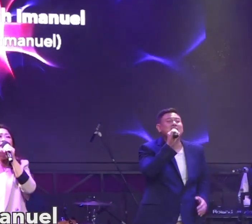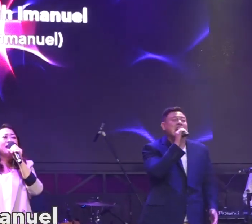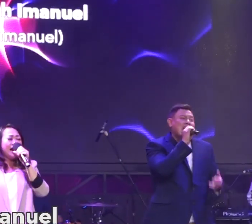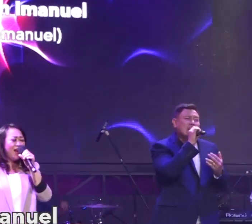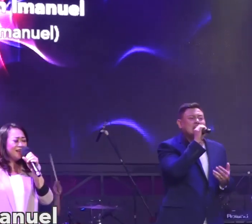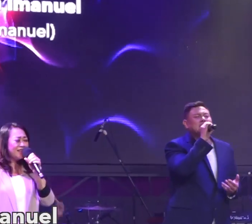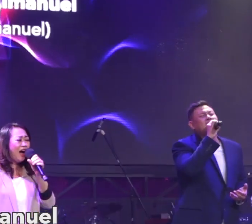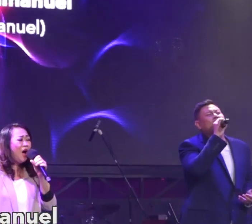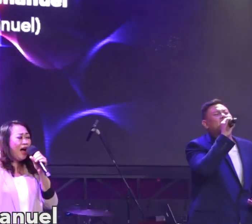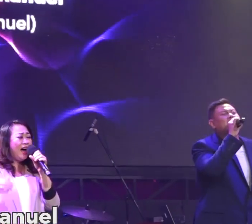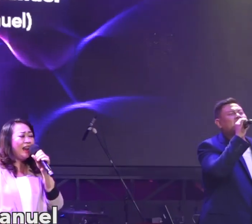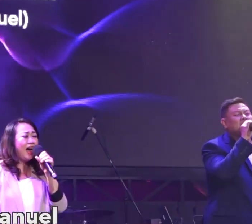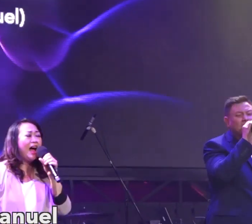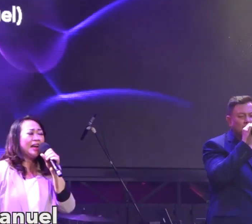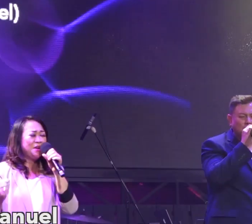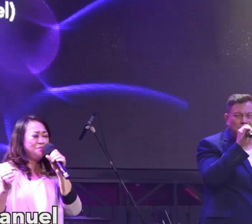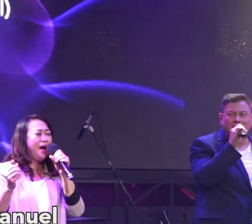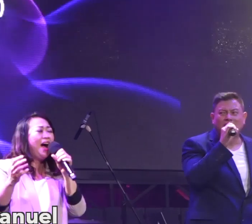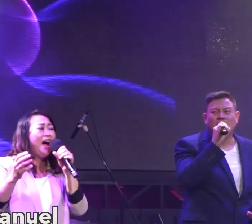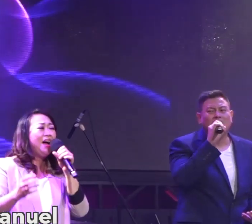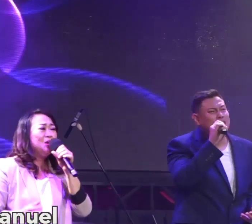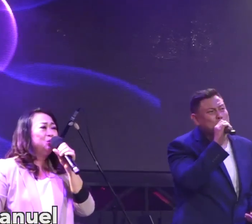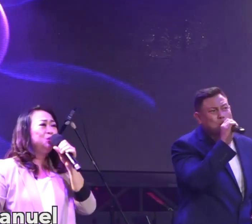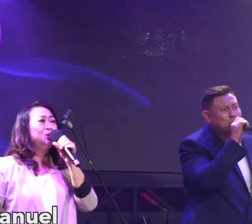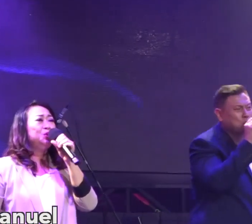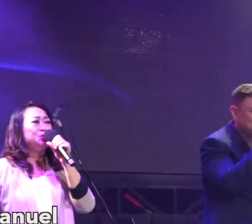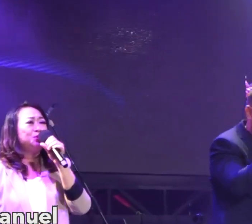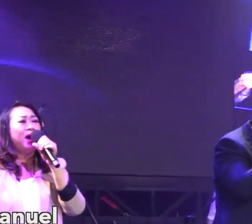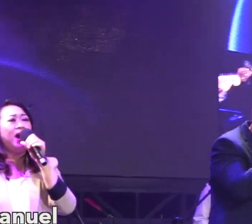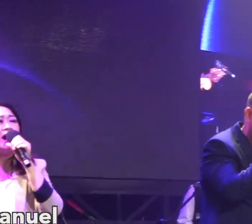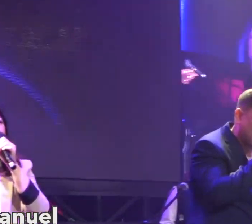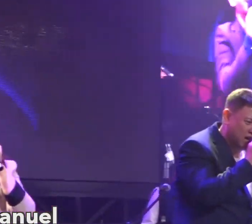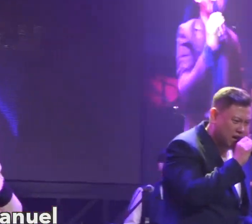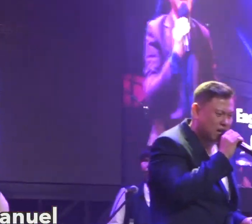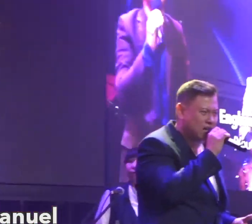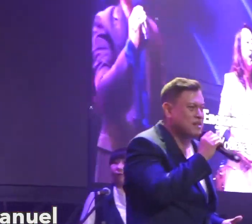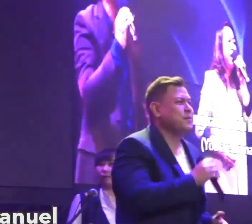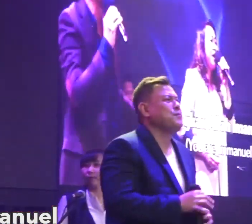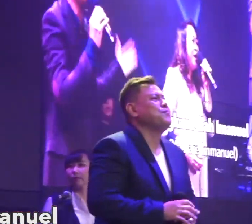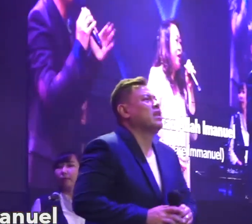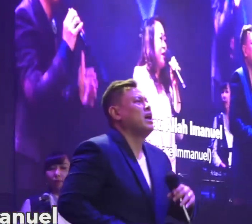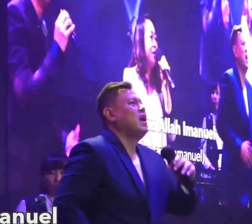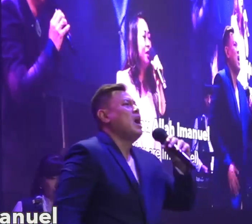Tuhan. Engkau Allah, mari katakan Engkau Allah Immanuel.